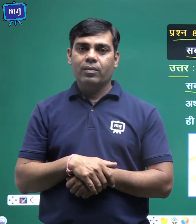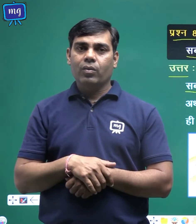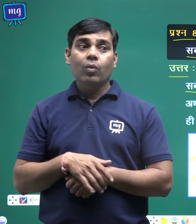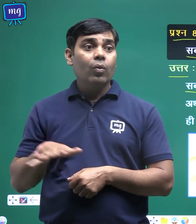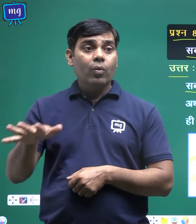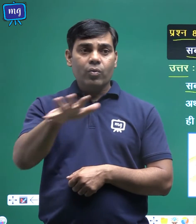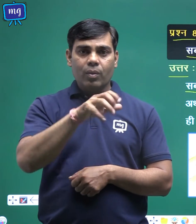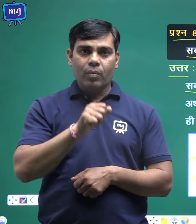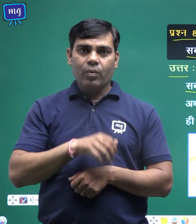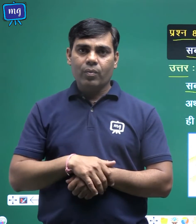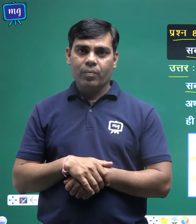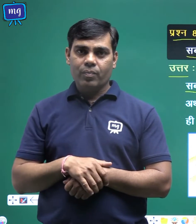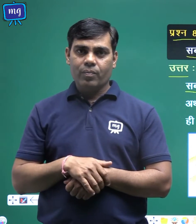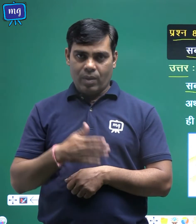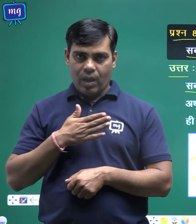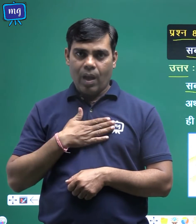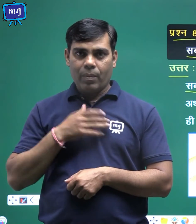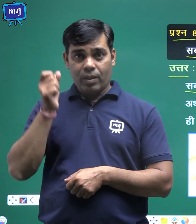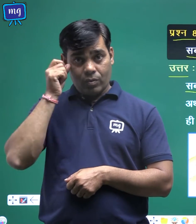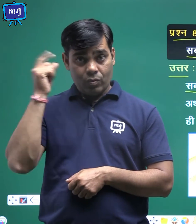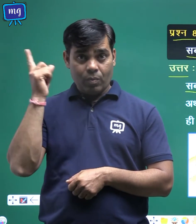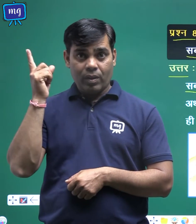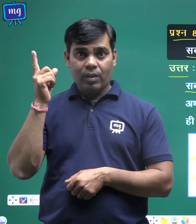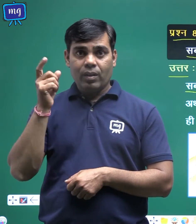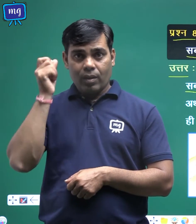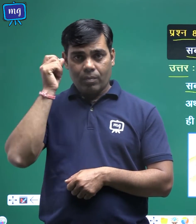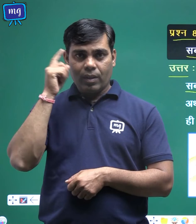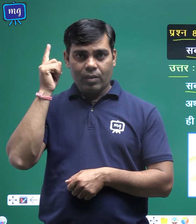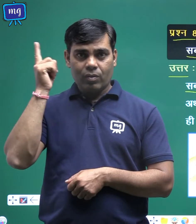सबको अपने स्वप्न की बात बताई।